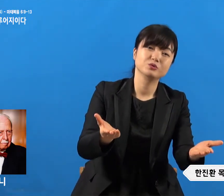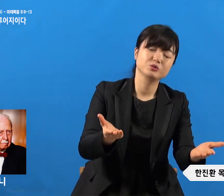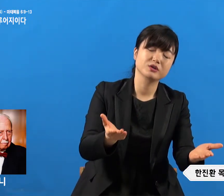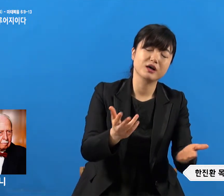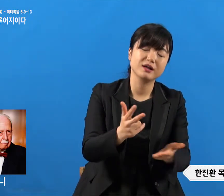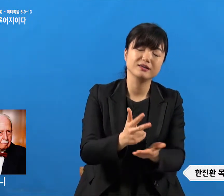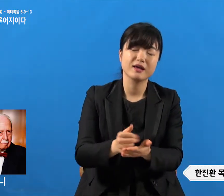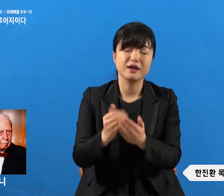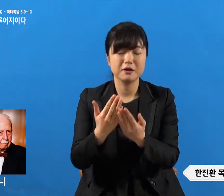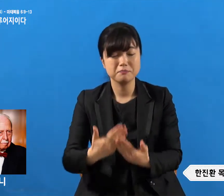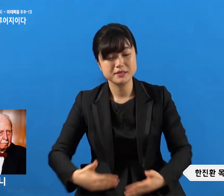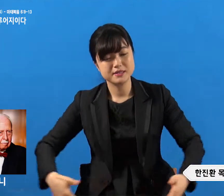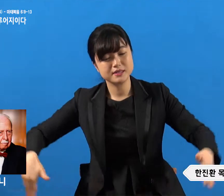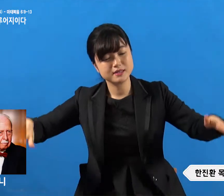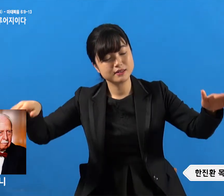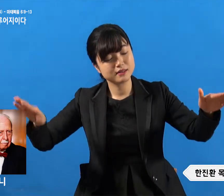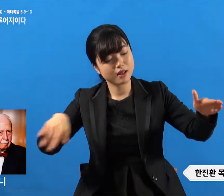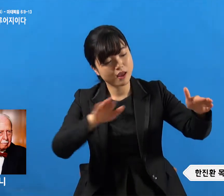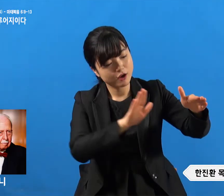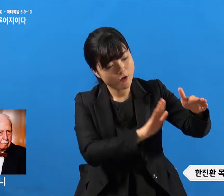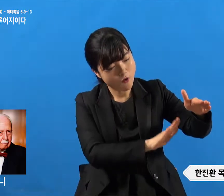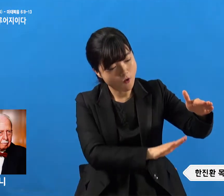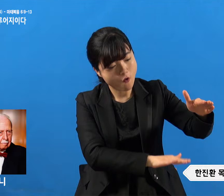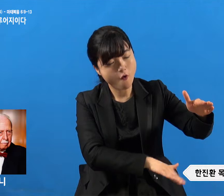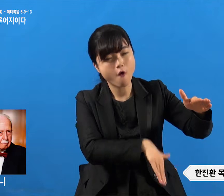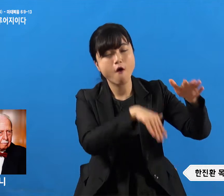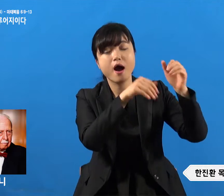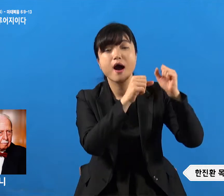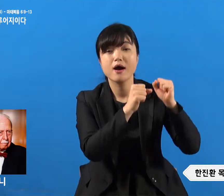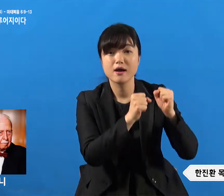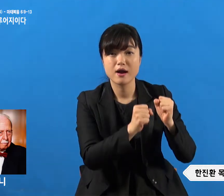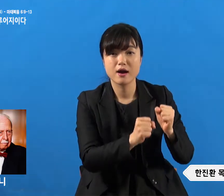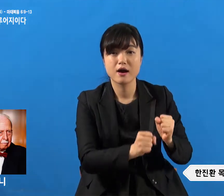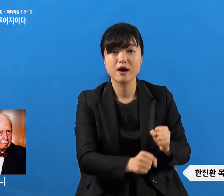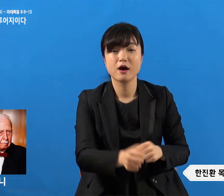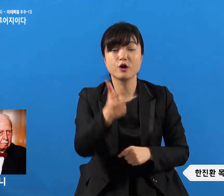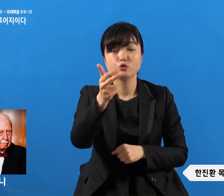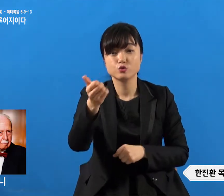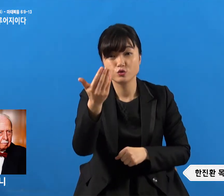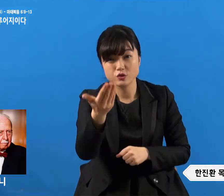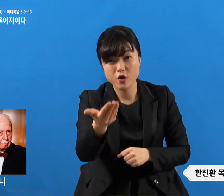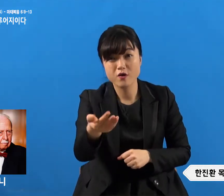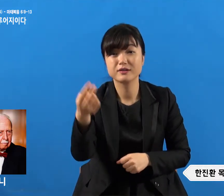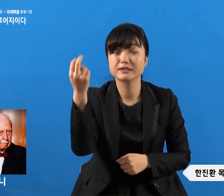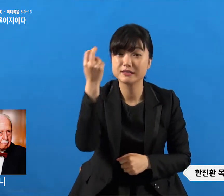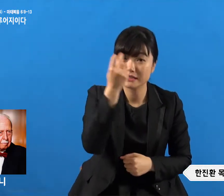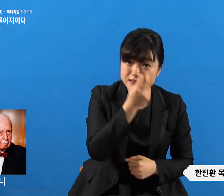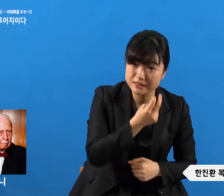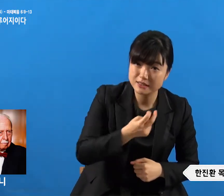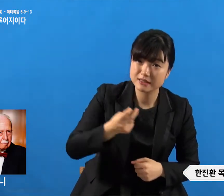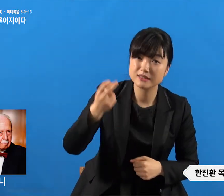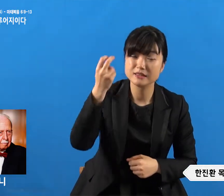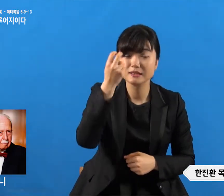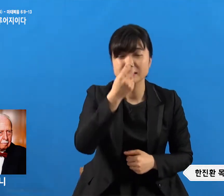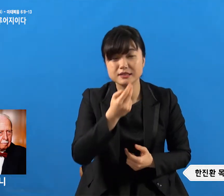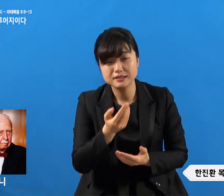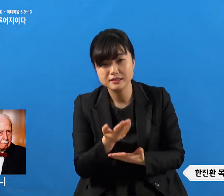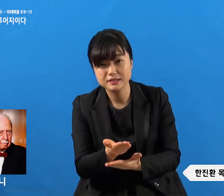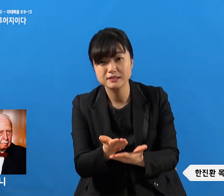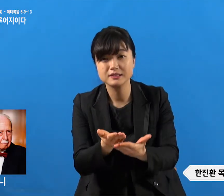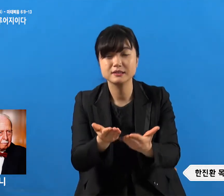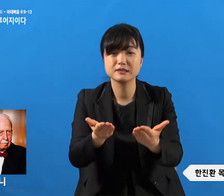지키리 주 날개 밑에 거하라 주 너를